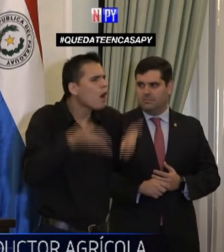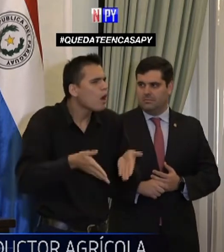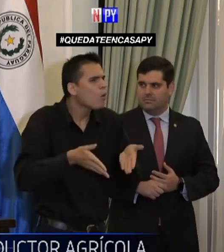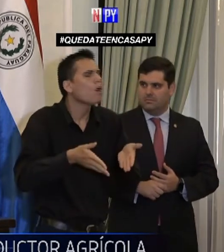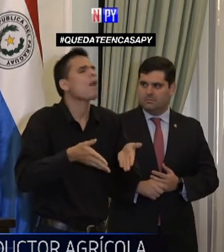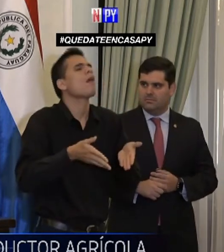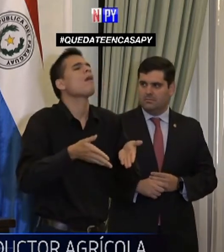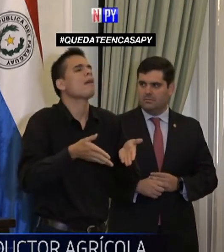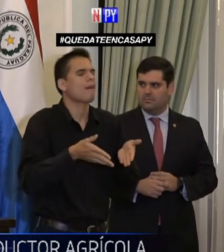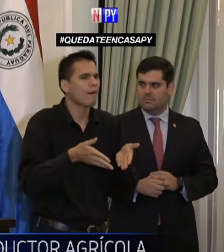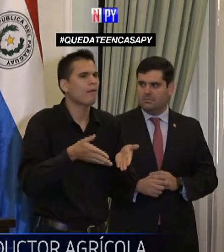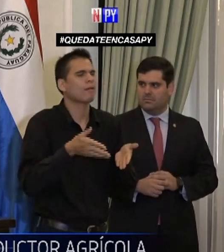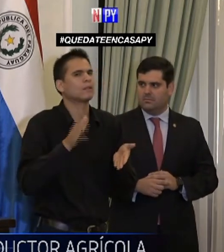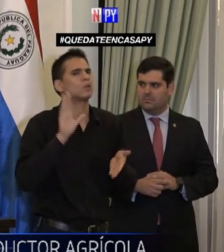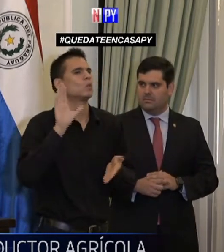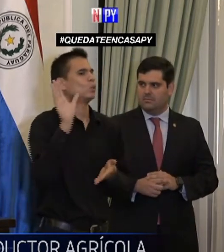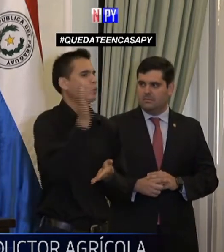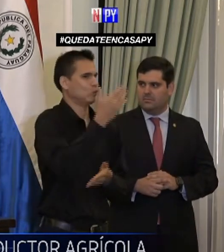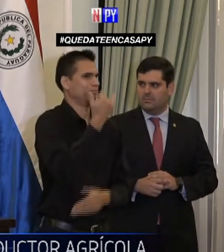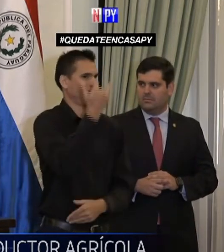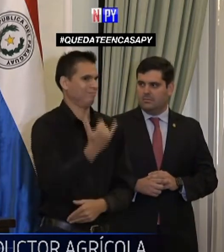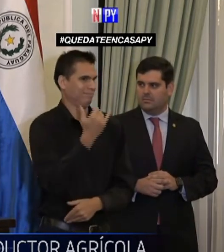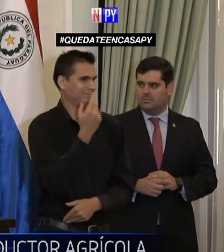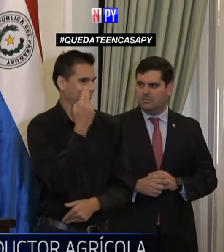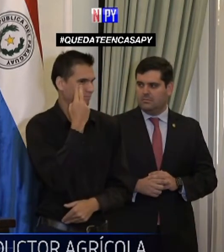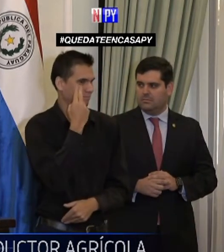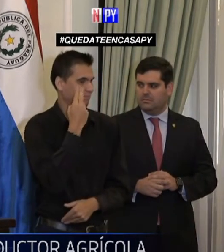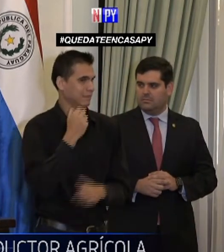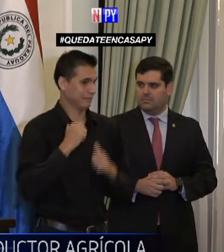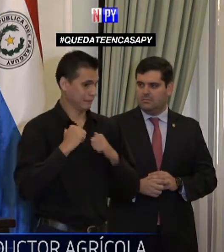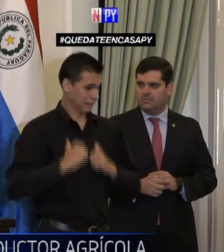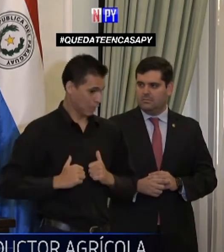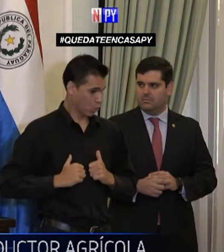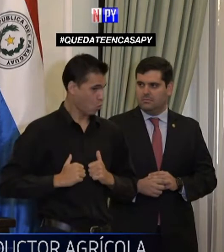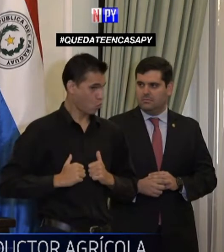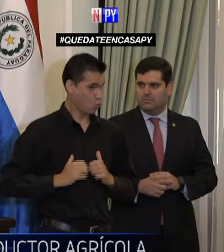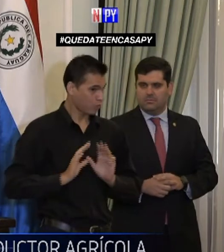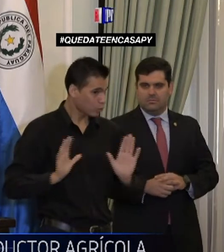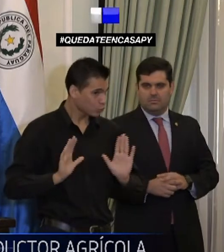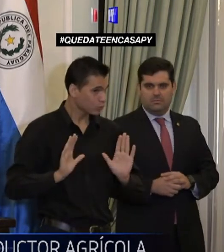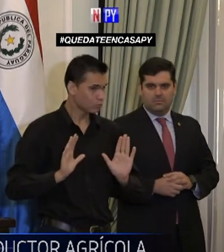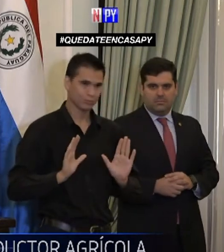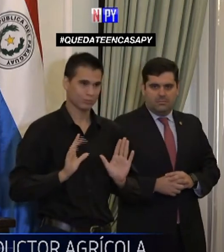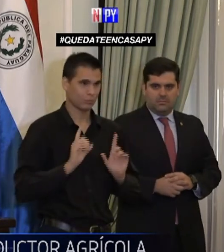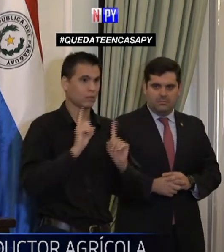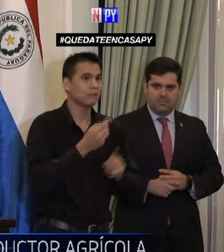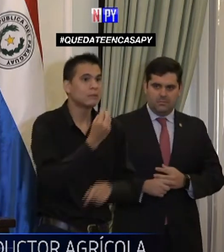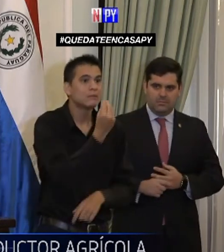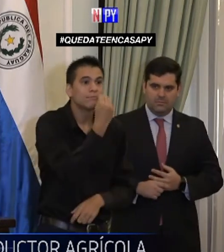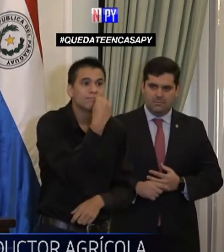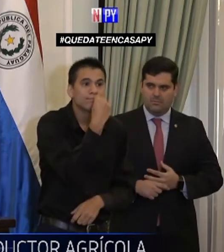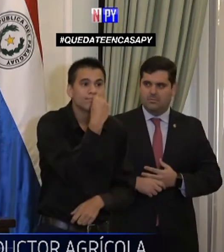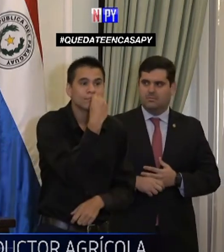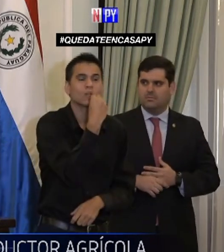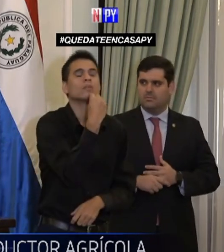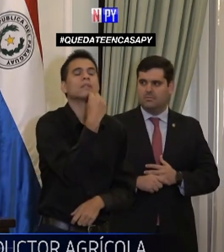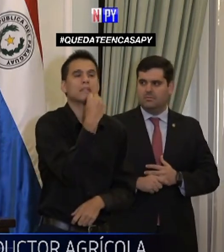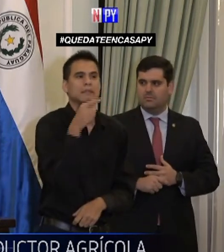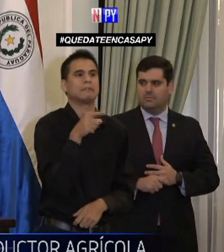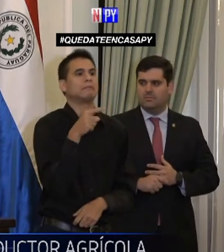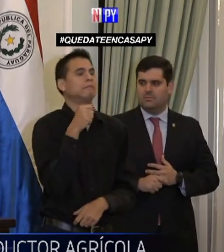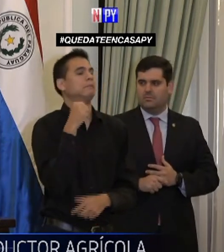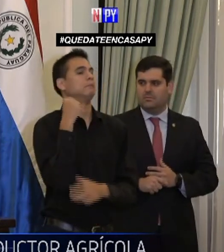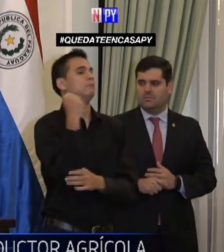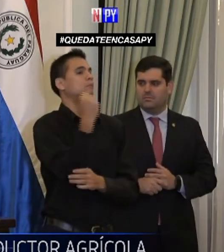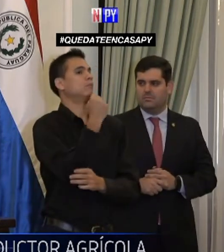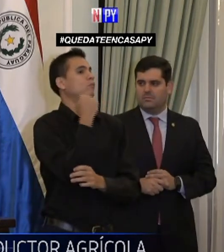estamos pasando todo, porque no es solamente la salud, también es la alimentación, un elemento fundamental en